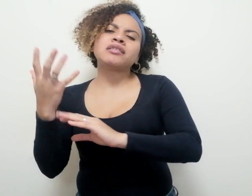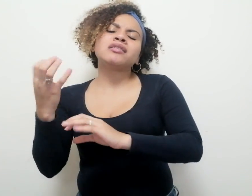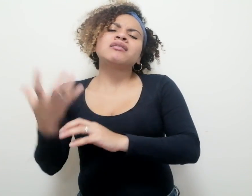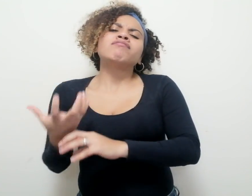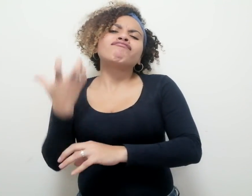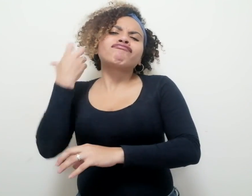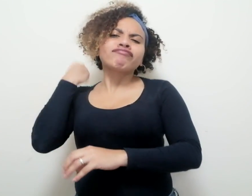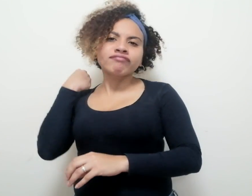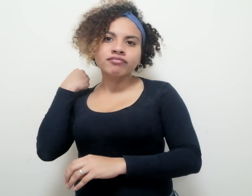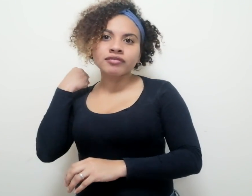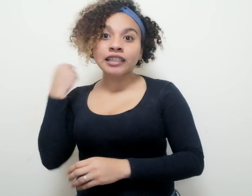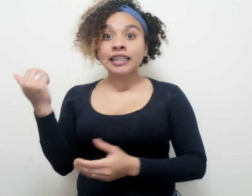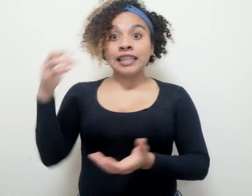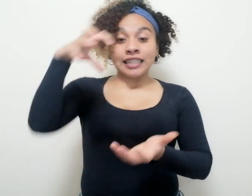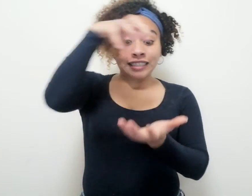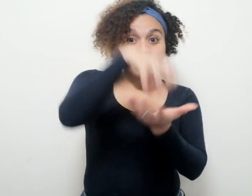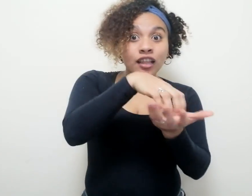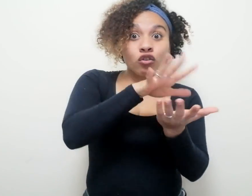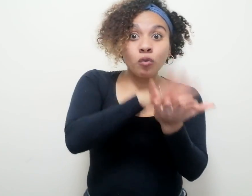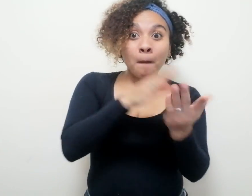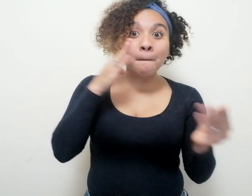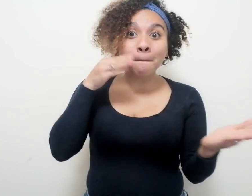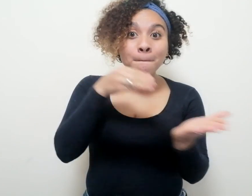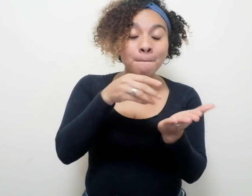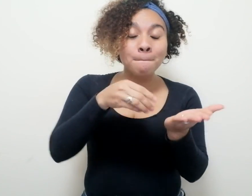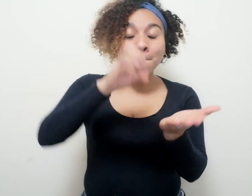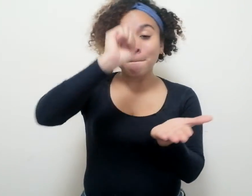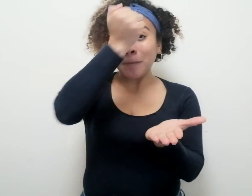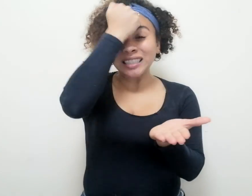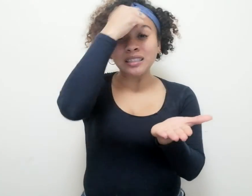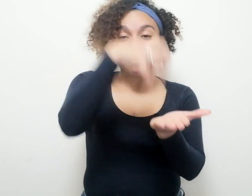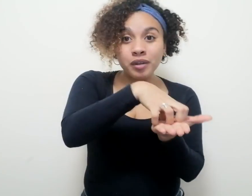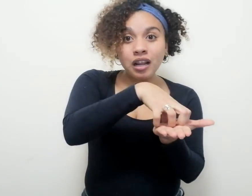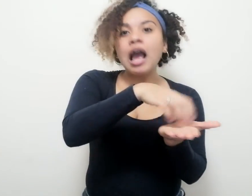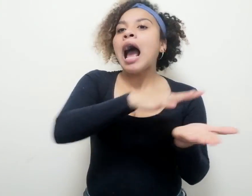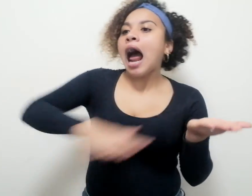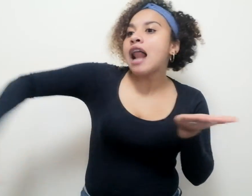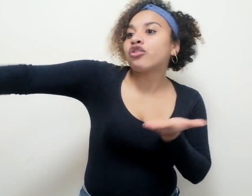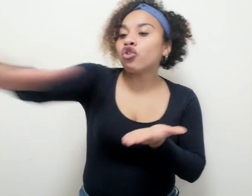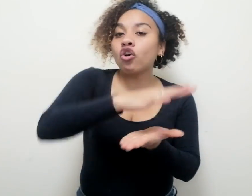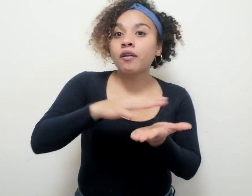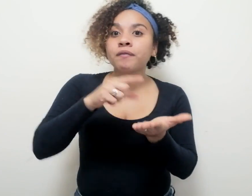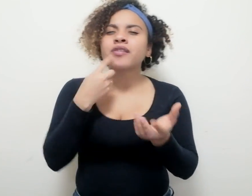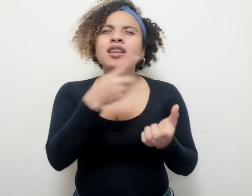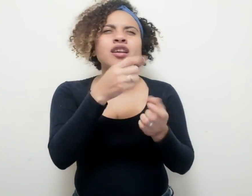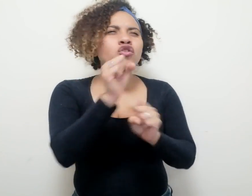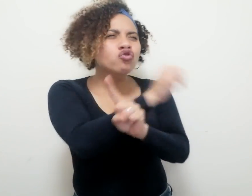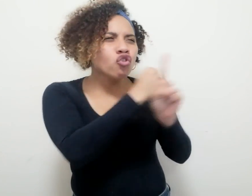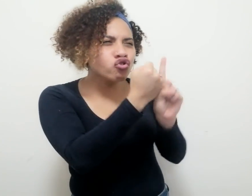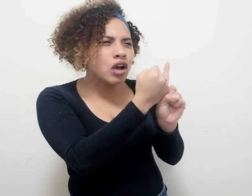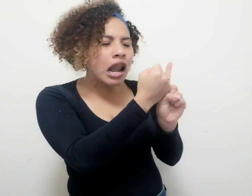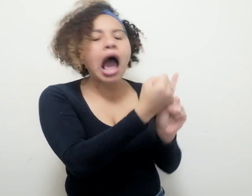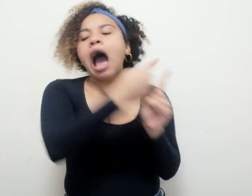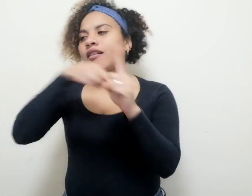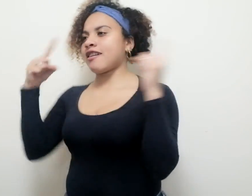del centro a la periferia, de las radiografías sociales a las reflexiones íntimas, de